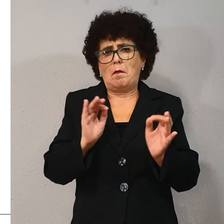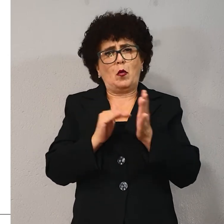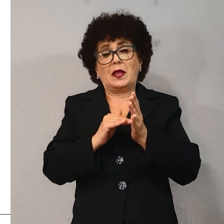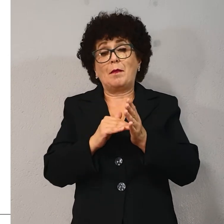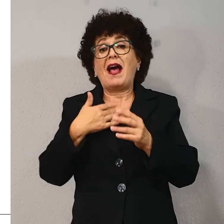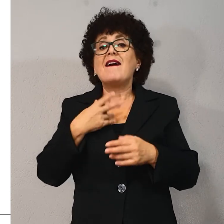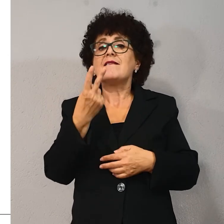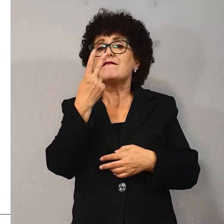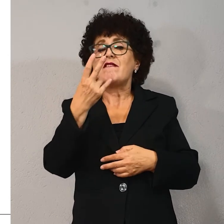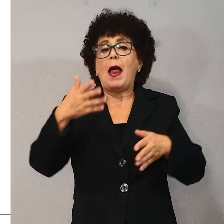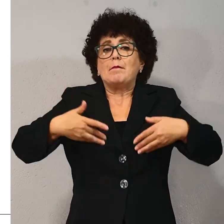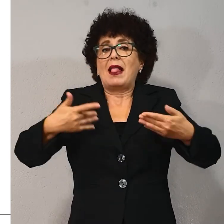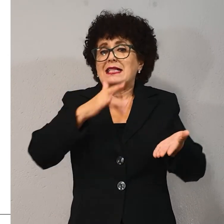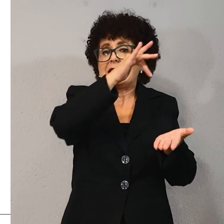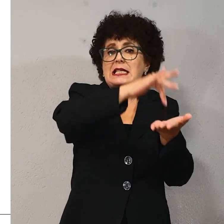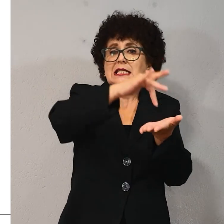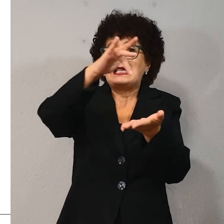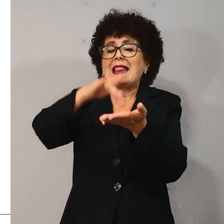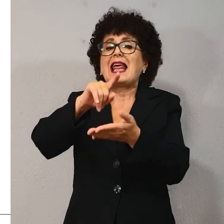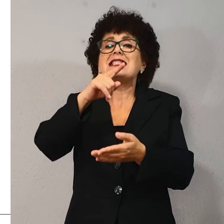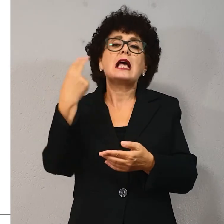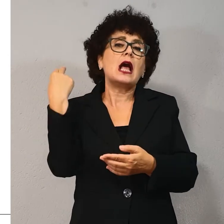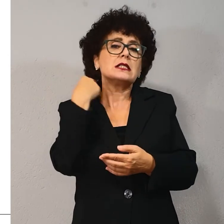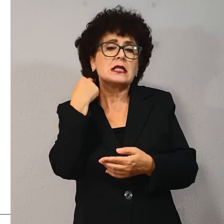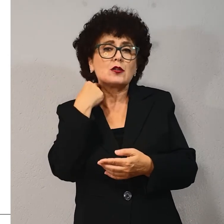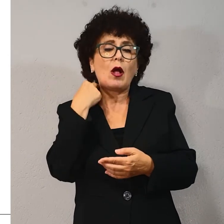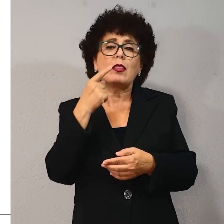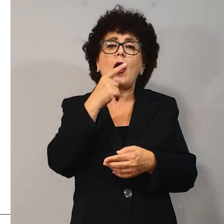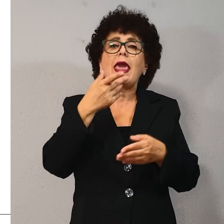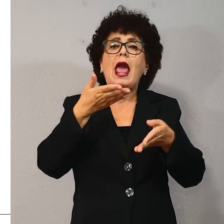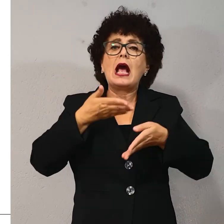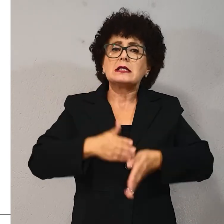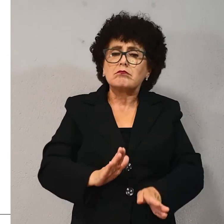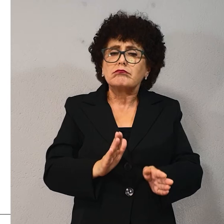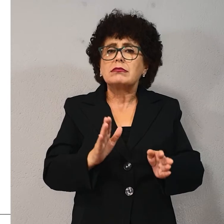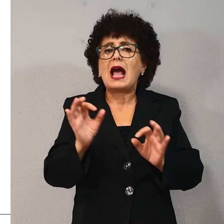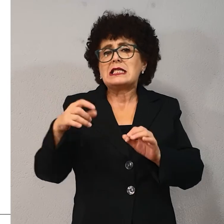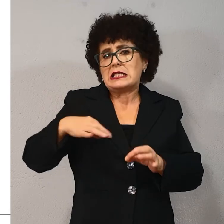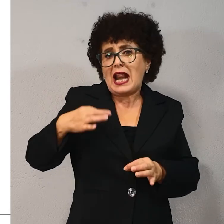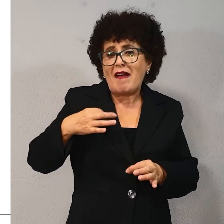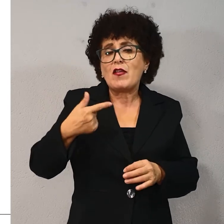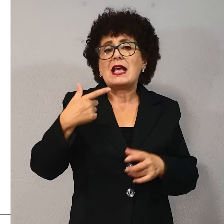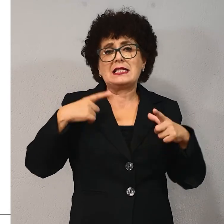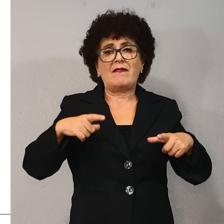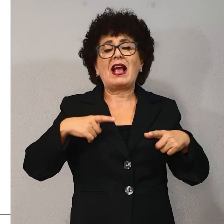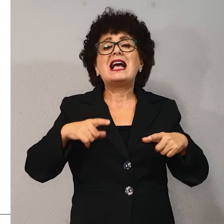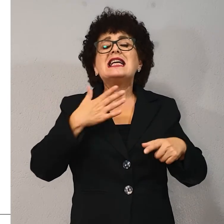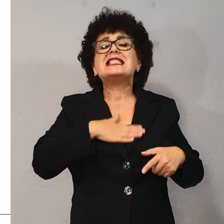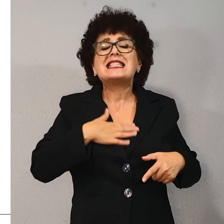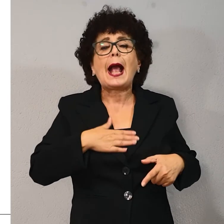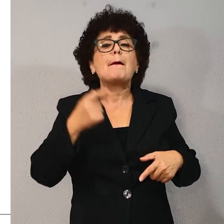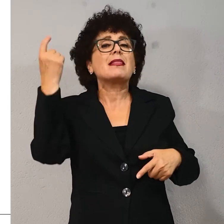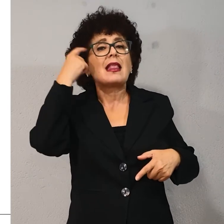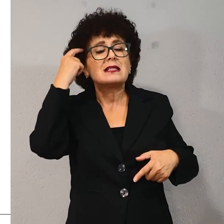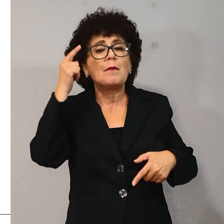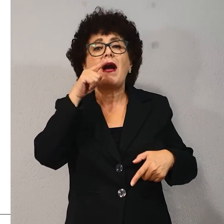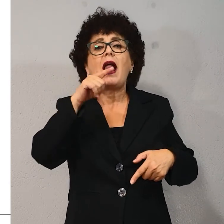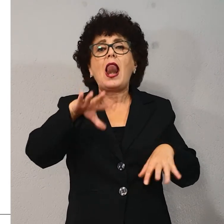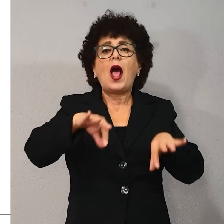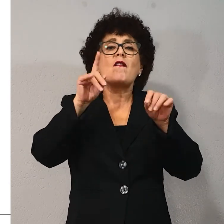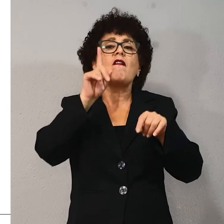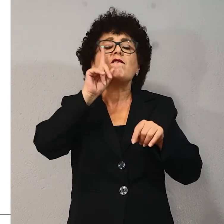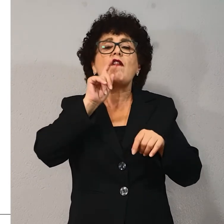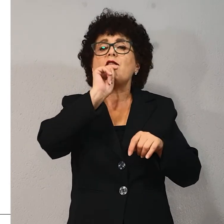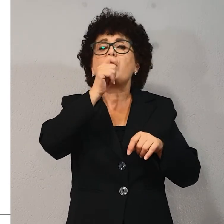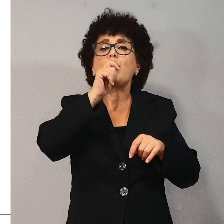Нашите два младински центри за сексуално и репродуктивно здравје «Сакам да знам» се наоѓаат на Водно